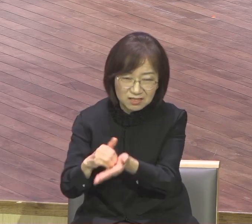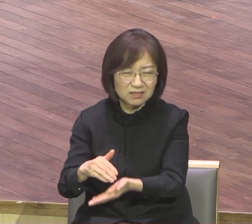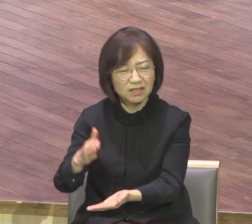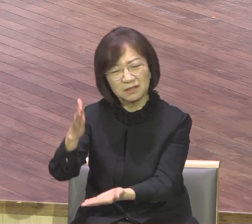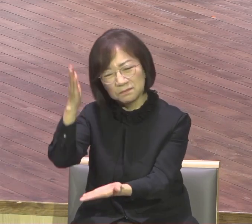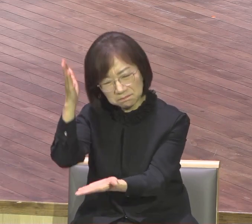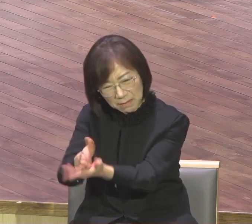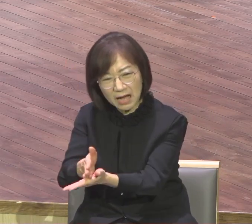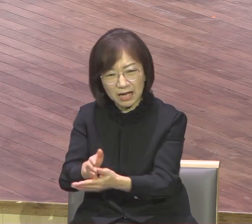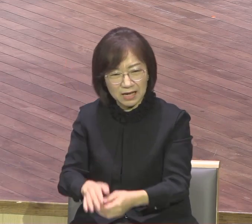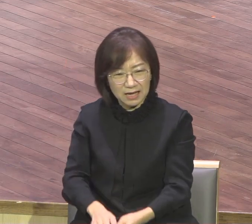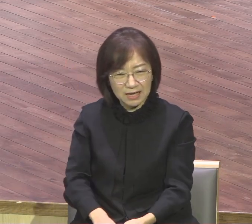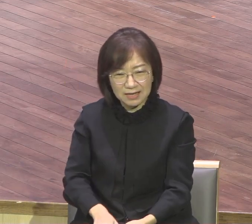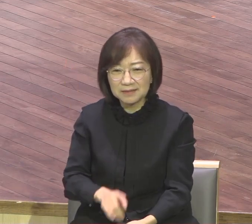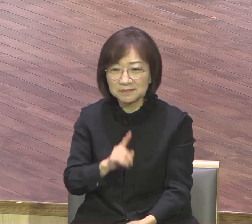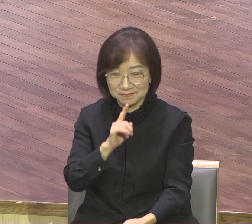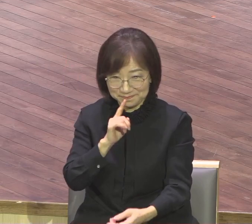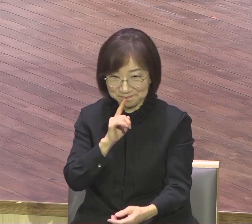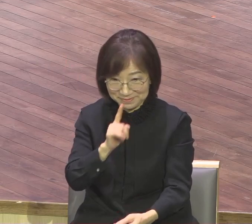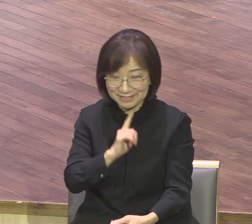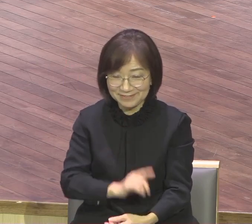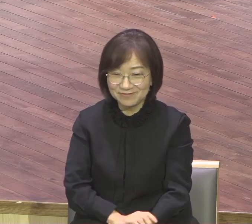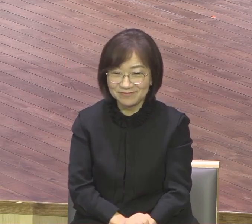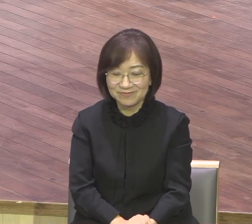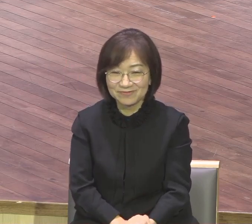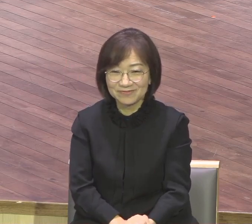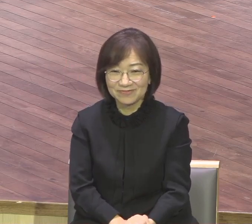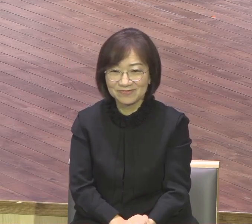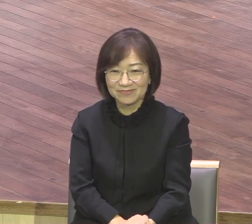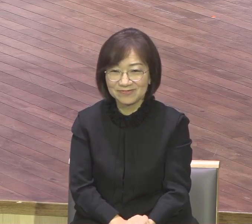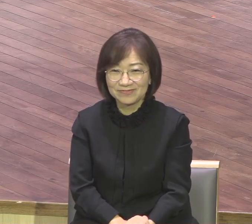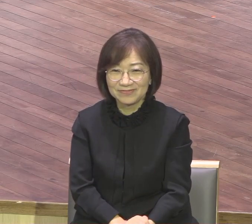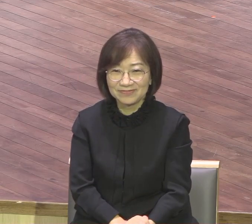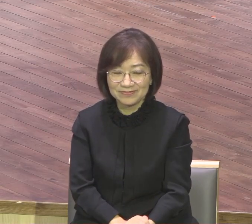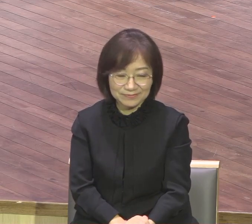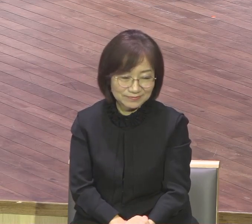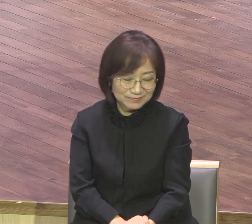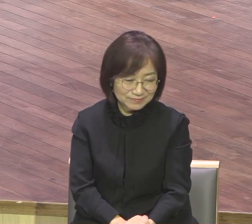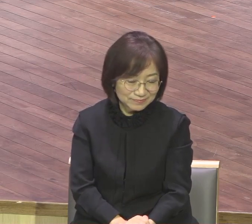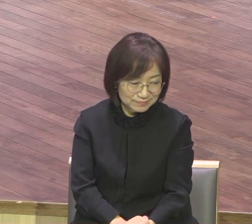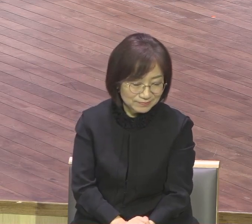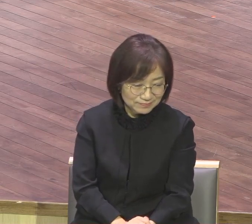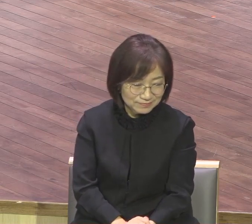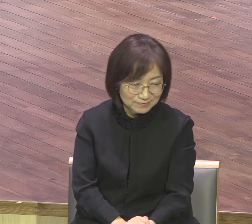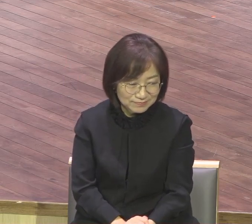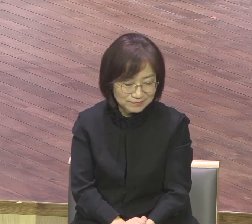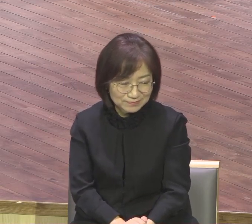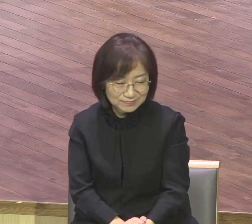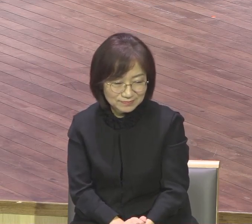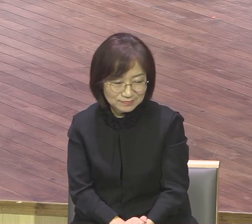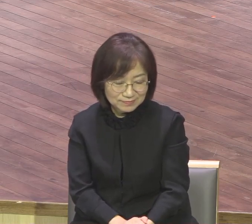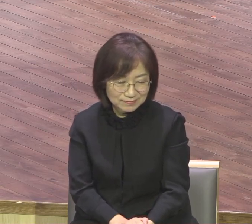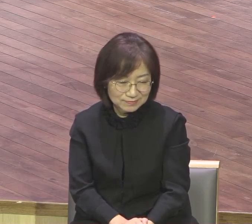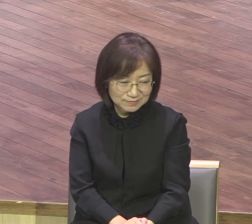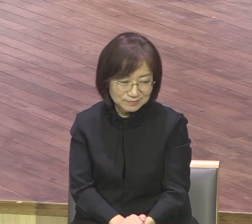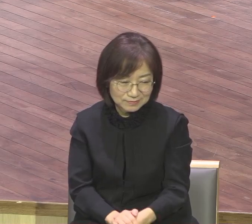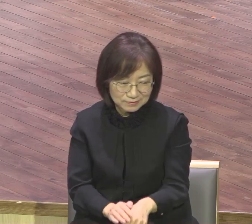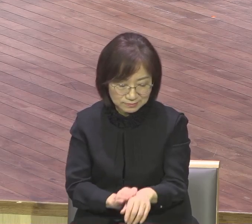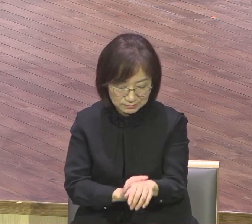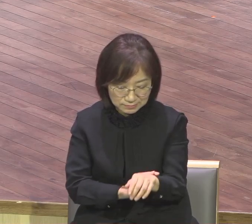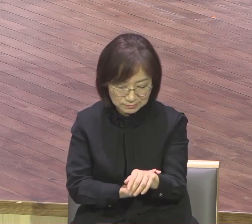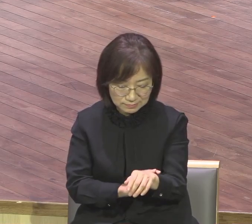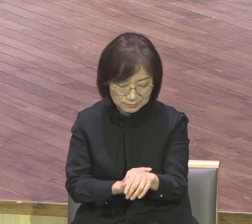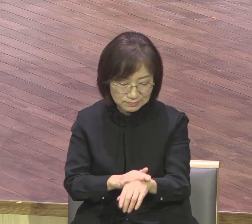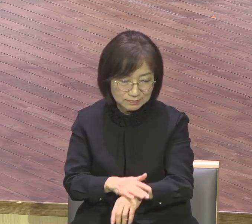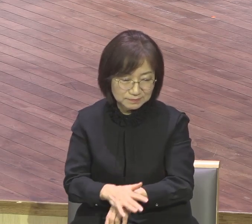Ya Cristo solucionó todo, así que no regresen más en su pasado. Porque el legalismo no es la salvación.